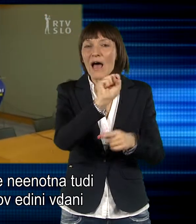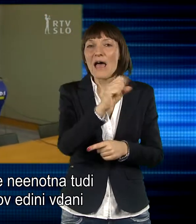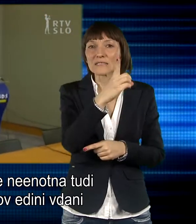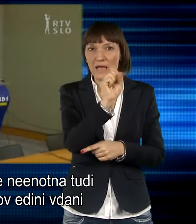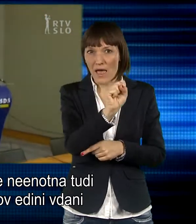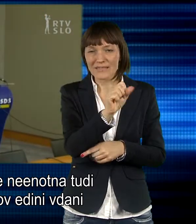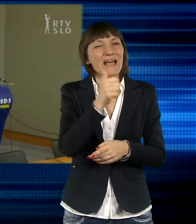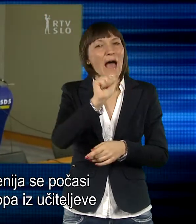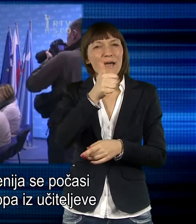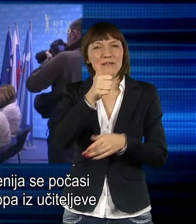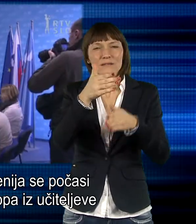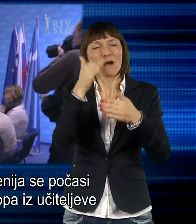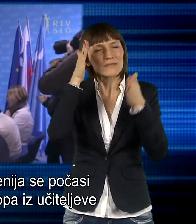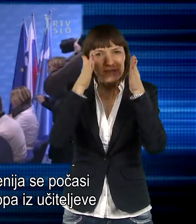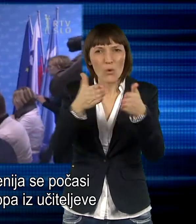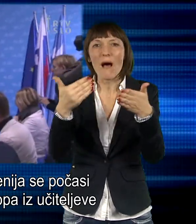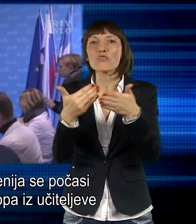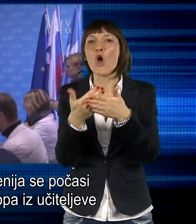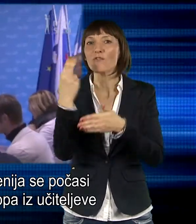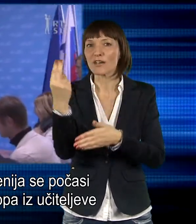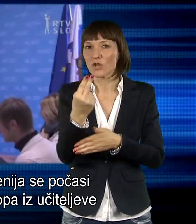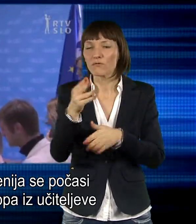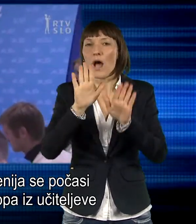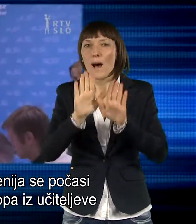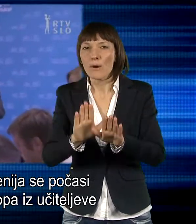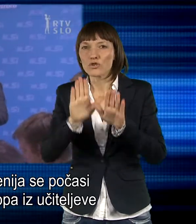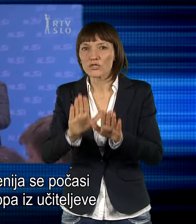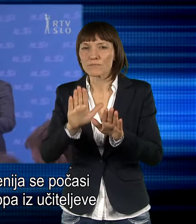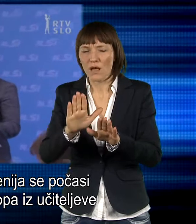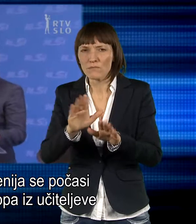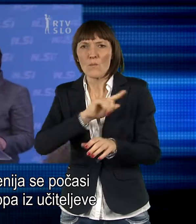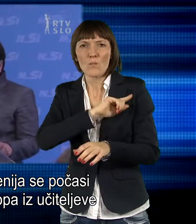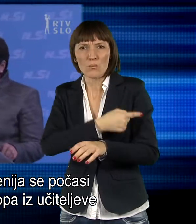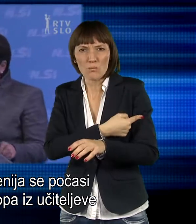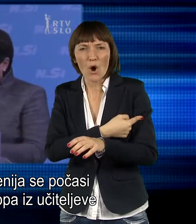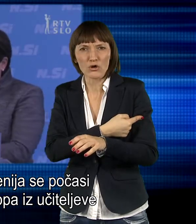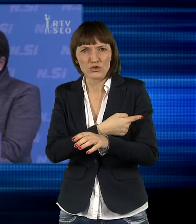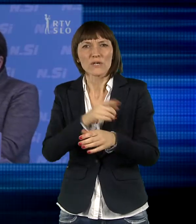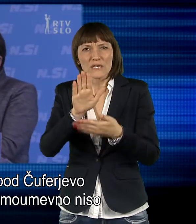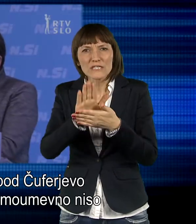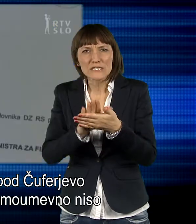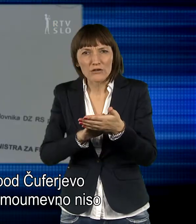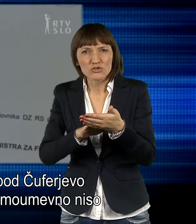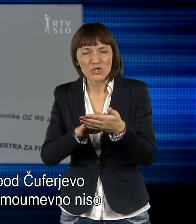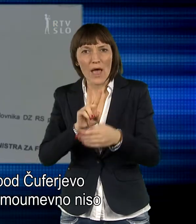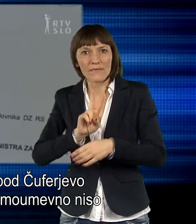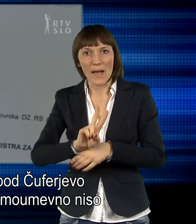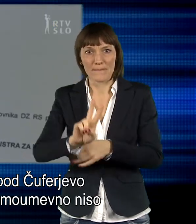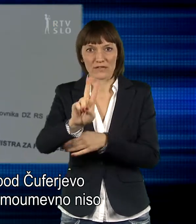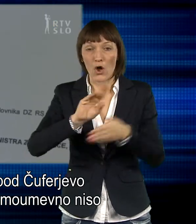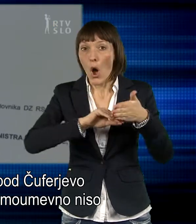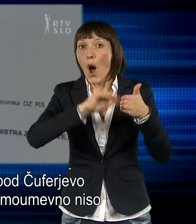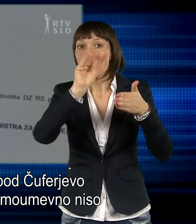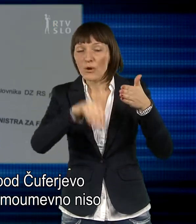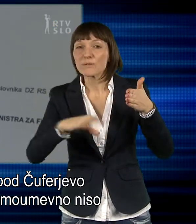SDS-ov edini vdani satelit Nova Slovenija se počasi krepi in trmasto stopa iz učiteljeve sence. Podpisa